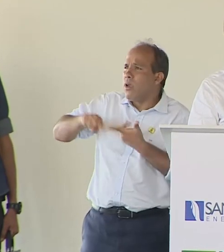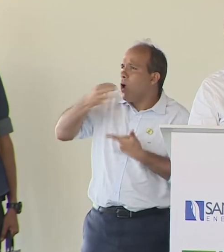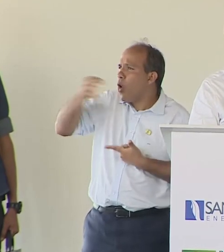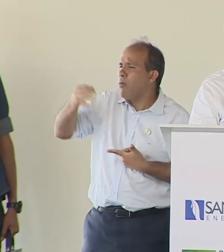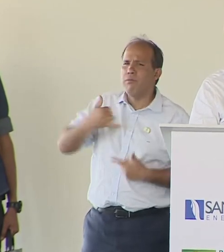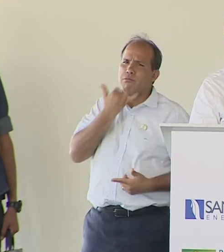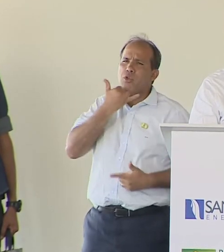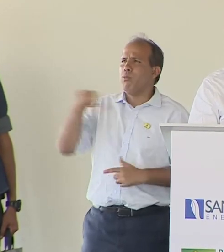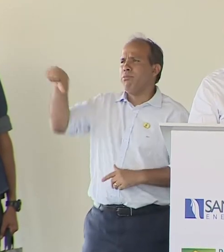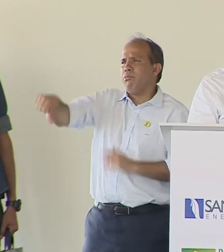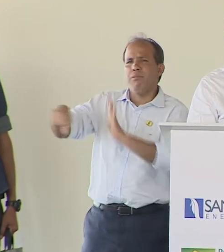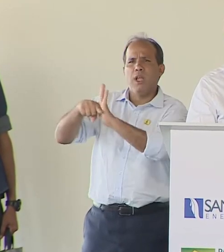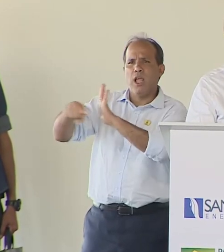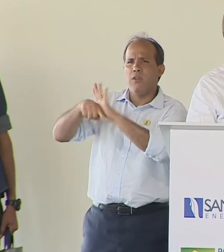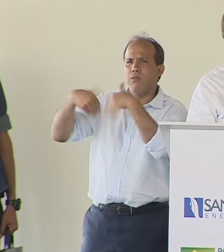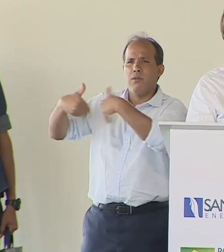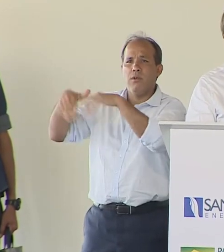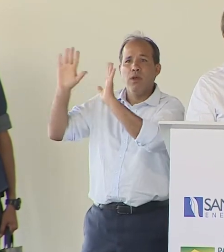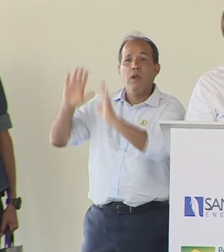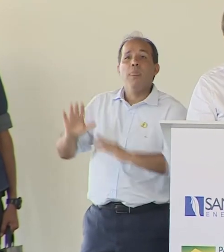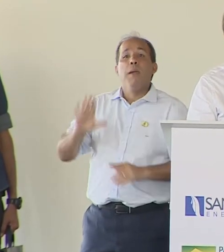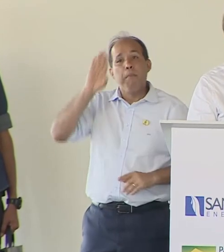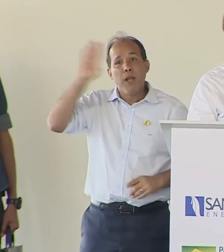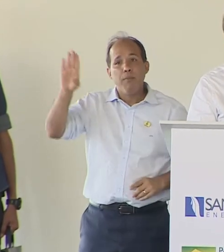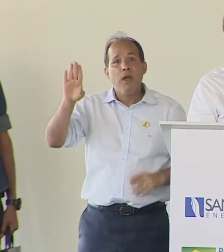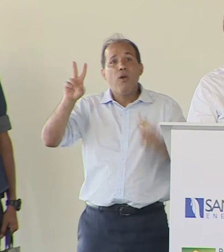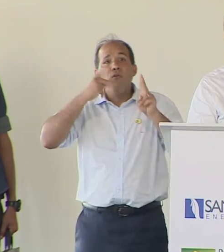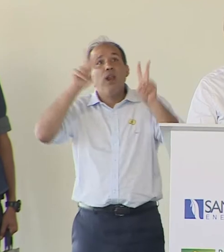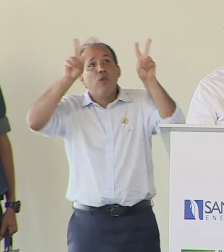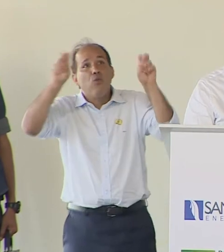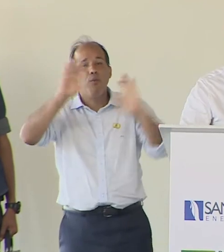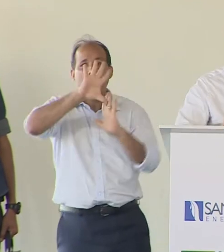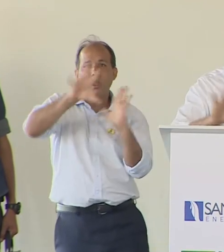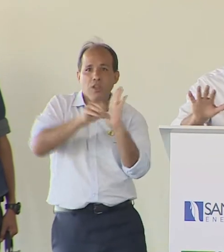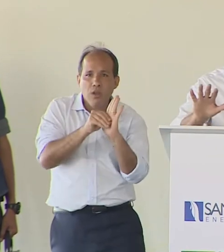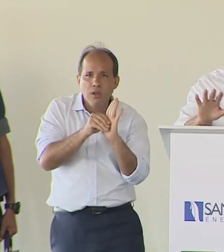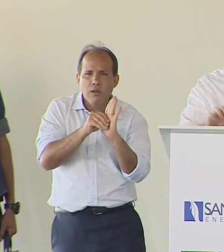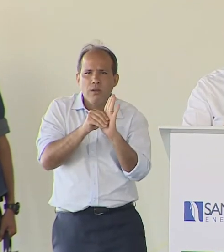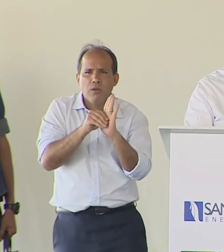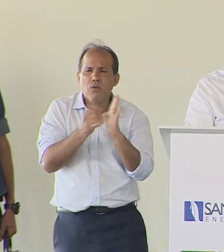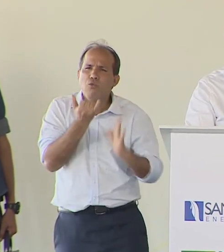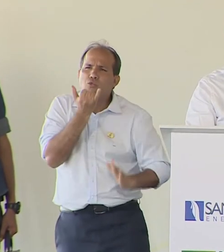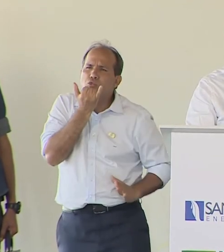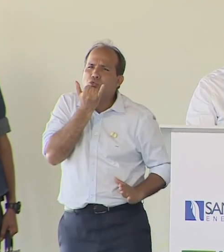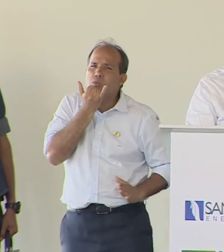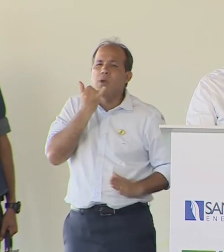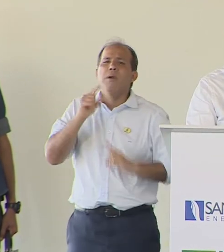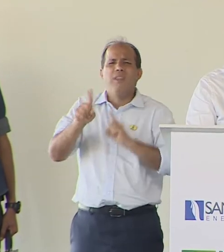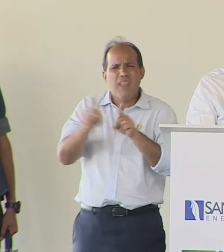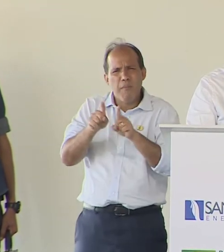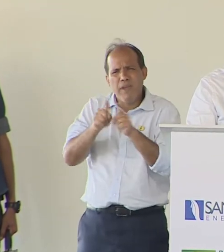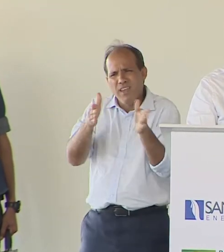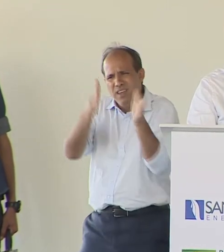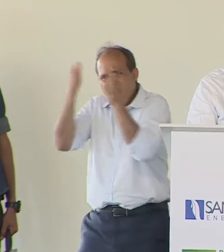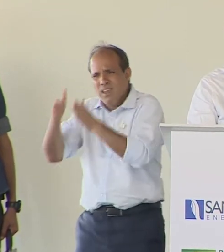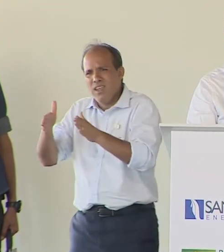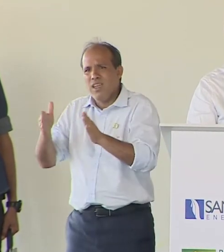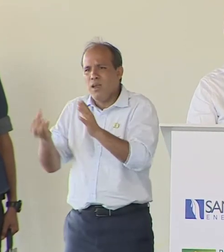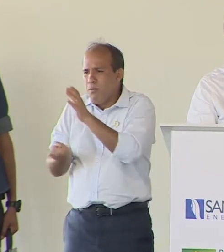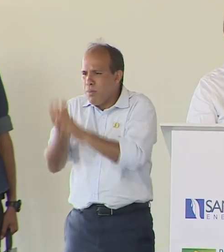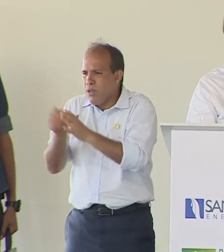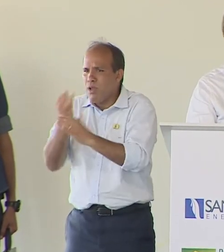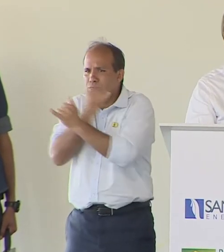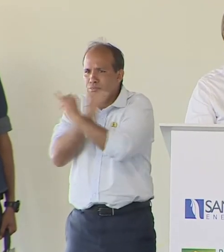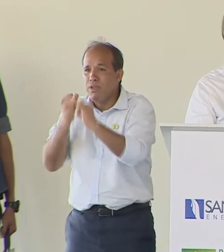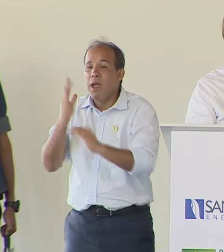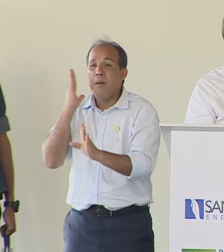completamente infundadas. Em especial, quando falo da nossa região amazônica, fora da geração de energia. Mas